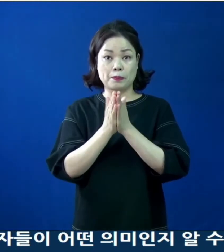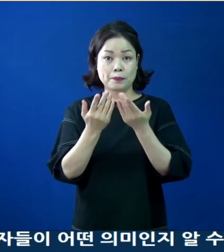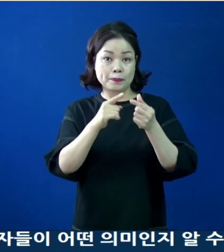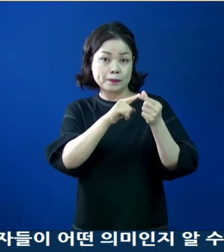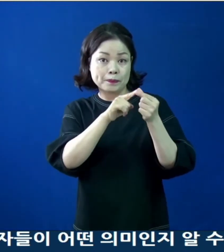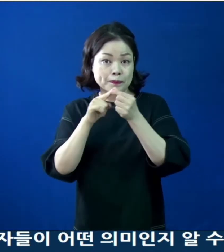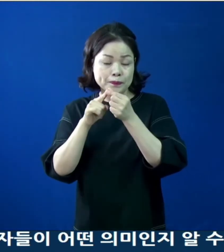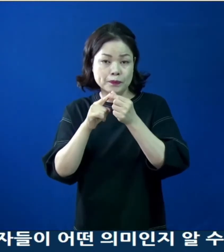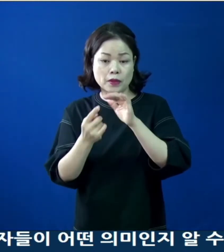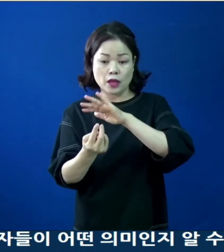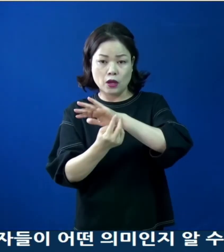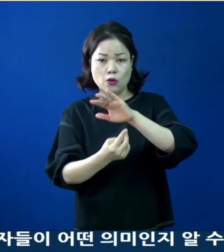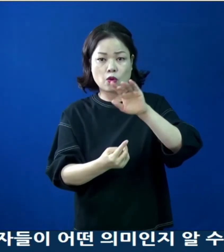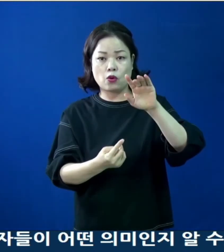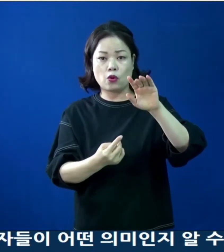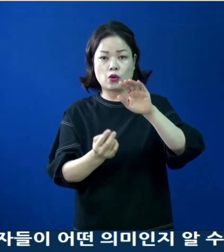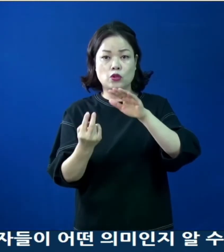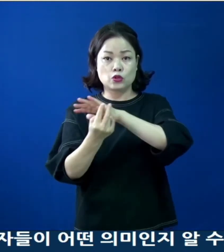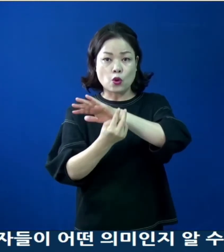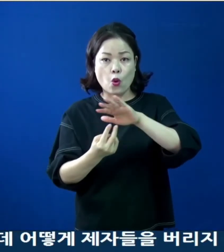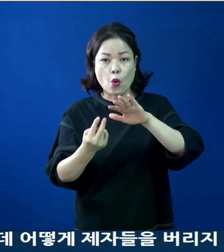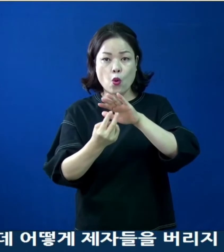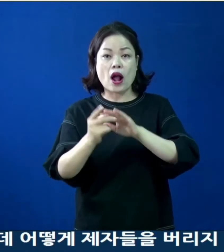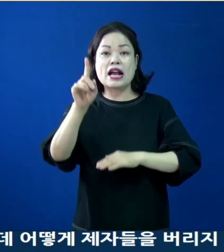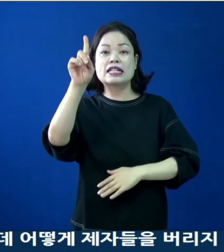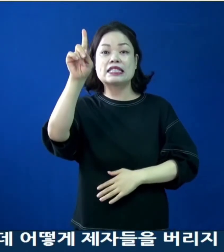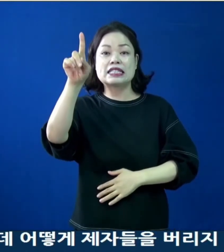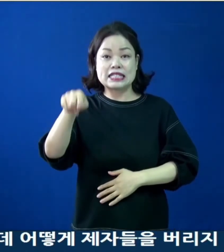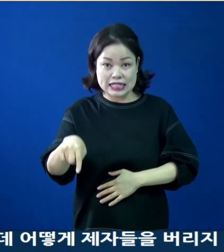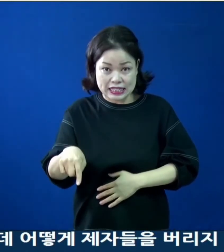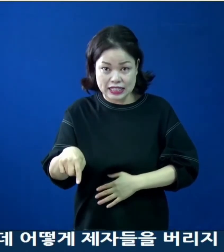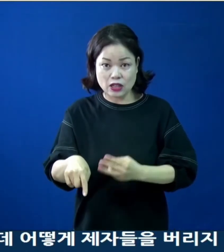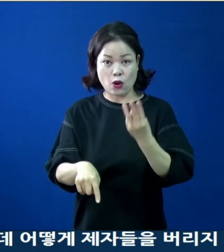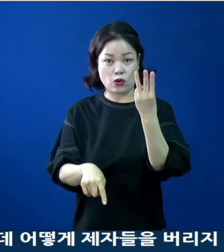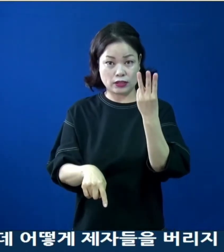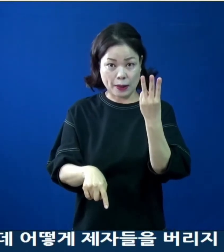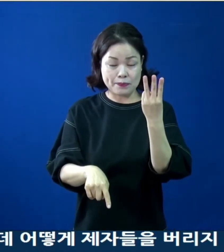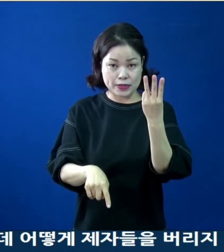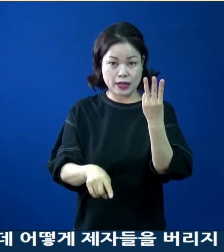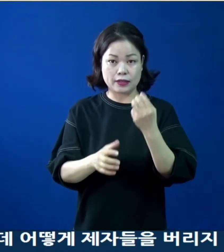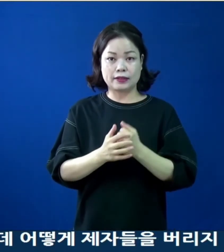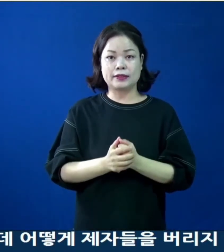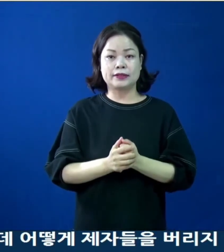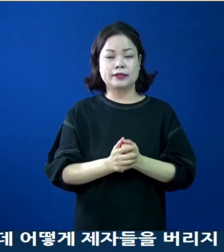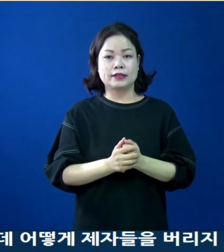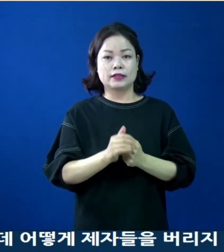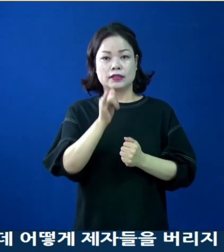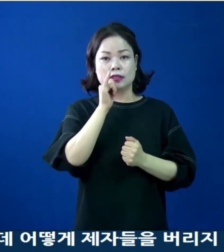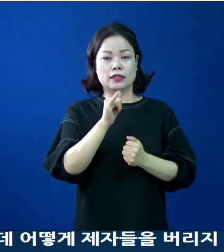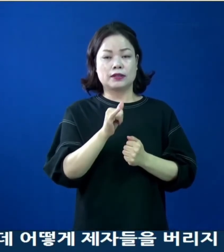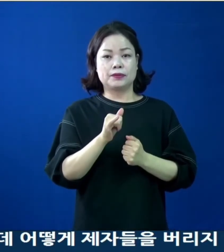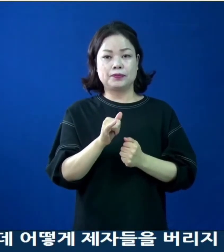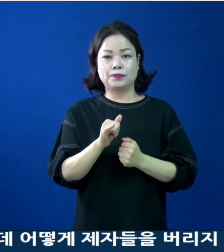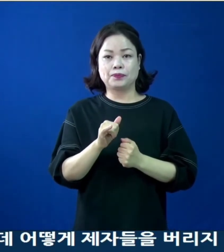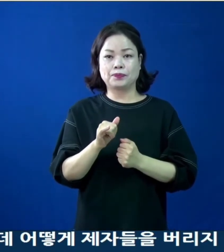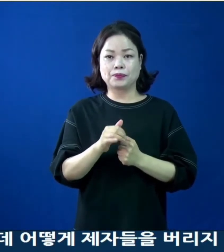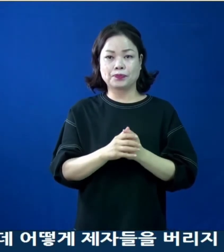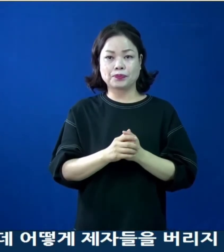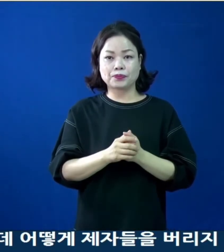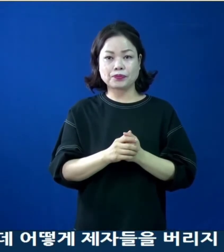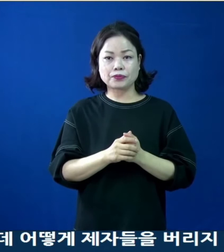있습니다. 요한일서 3장 24절의 말씀인데요, 신약 391쪽에 나와 있습니다.